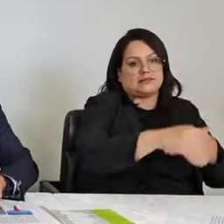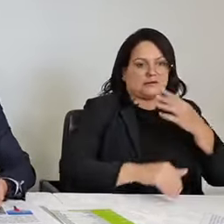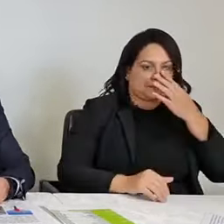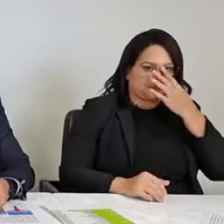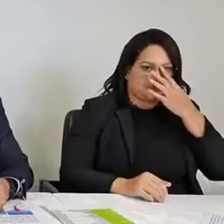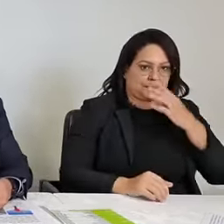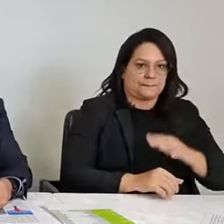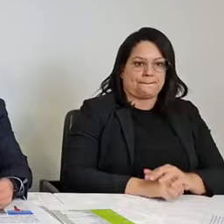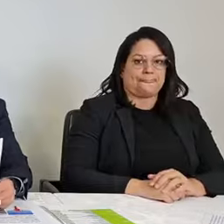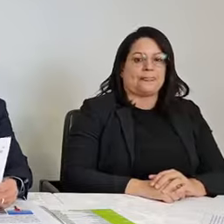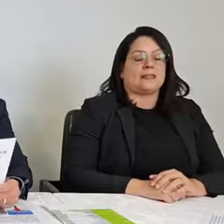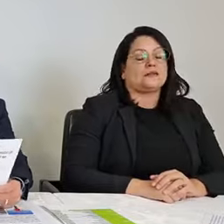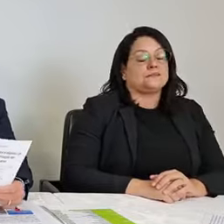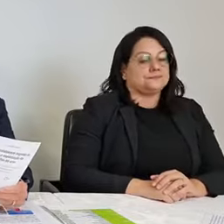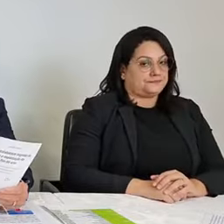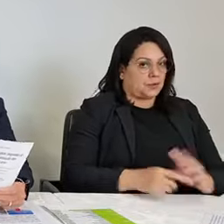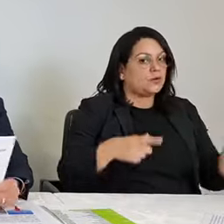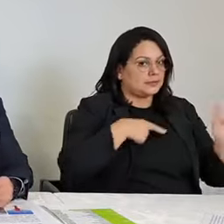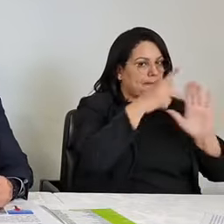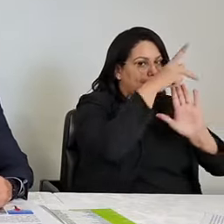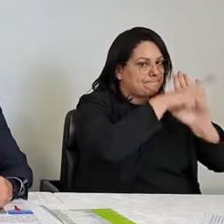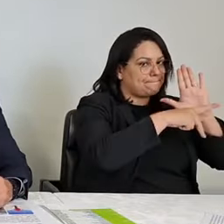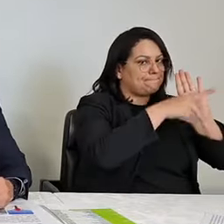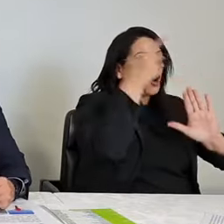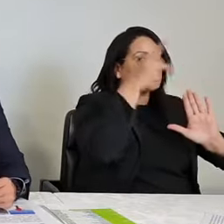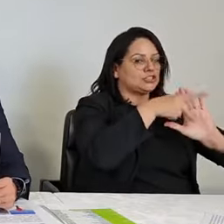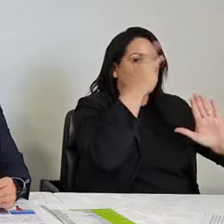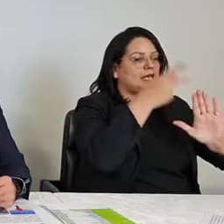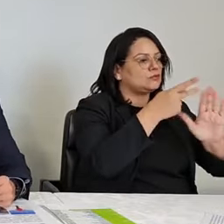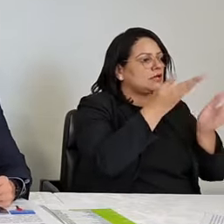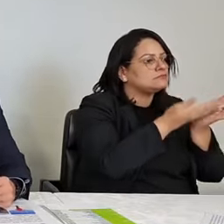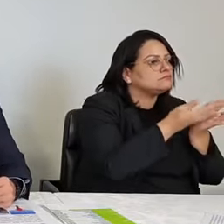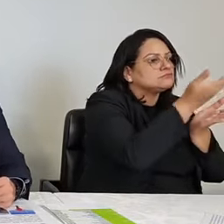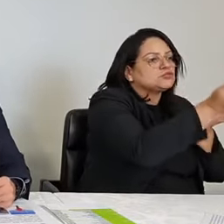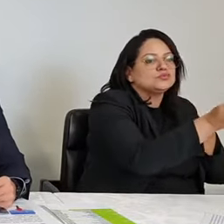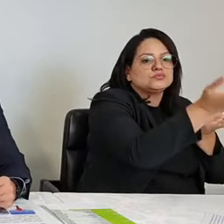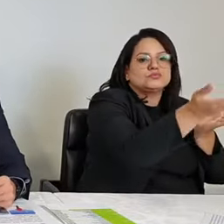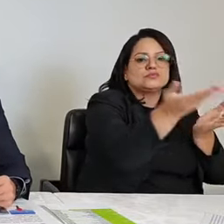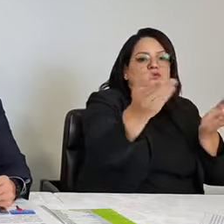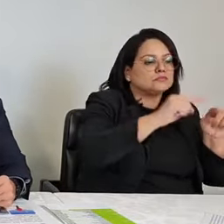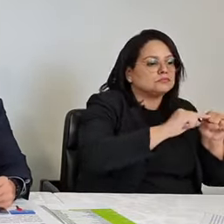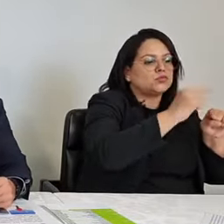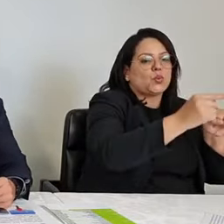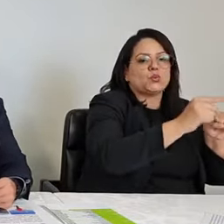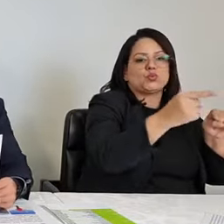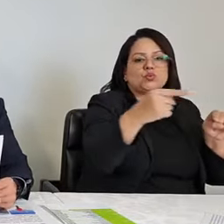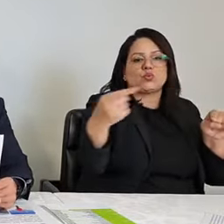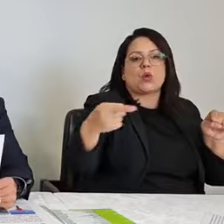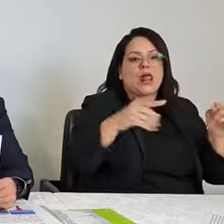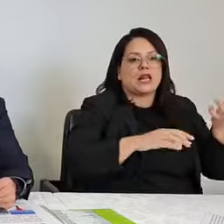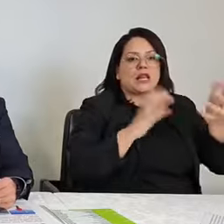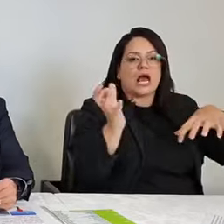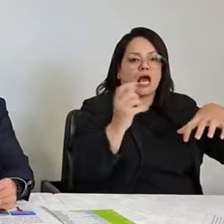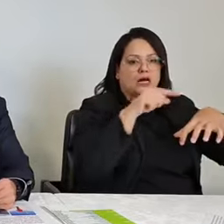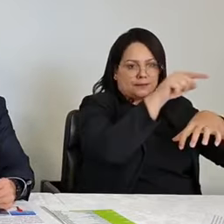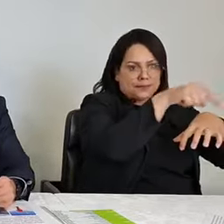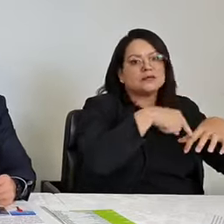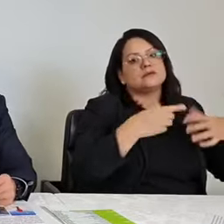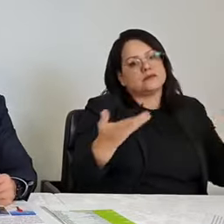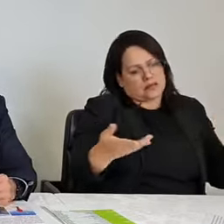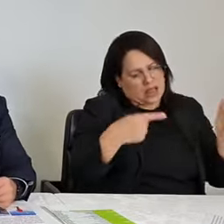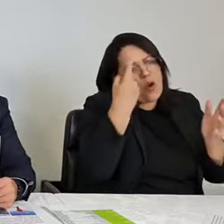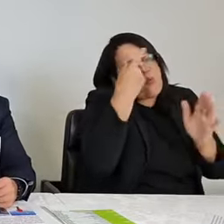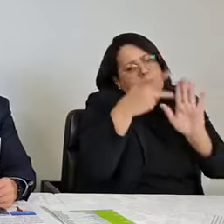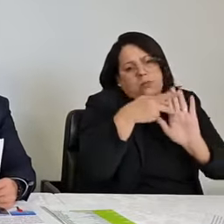Aqui um projeto tramitando na Câmara e eu fico, às vezes, até meio preocupado, né? É um projeto apenas, logicamente, você tem